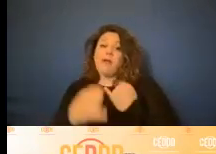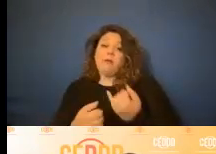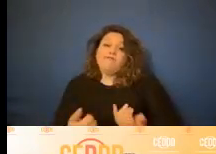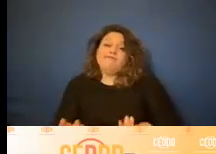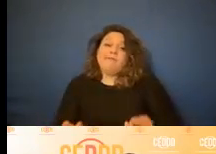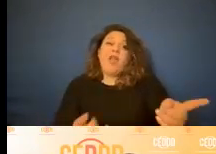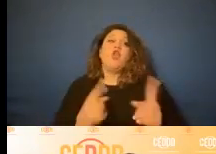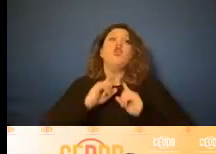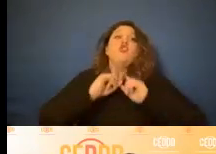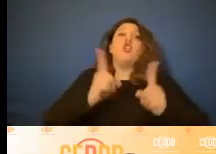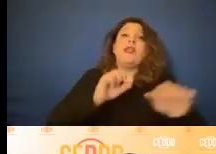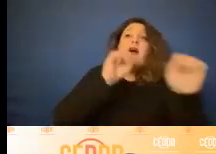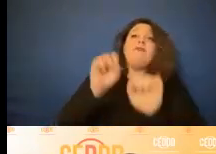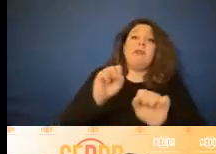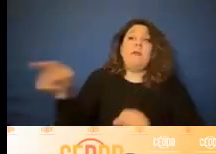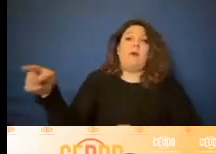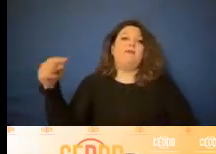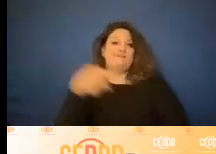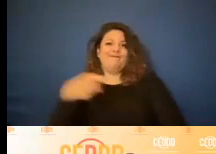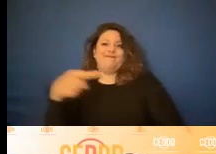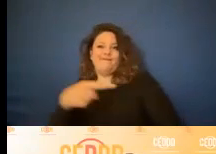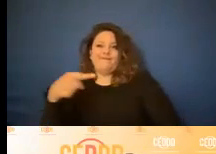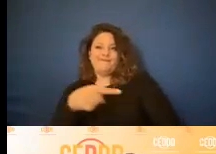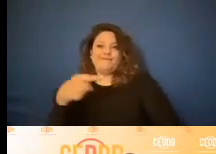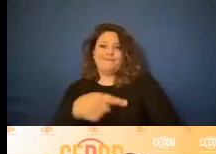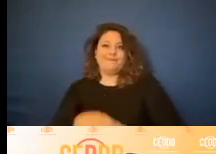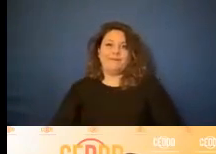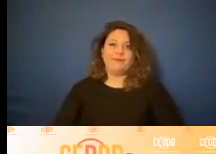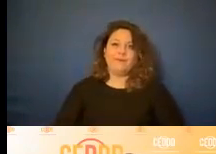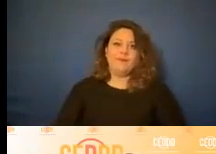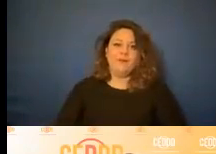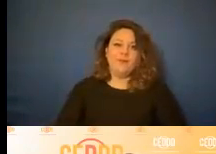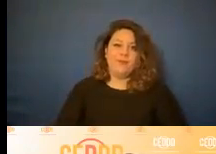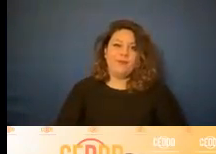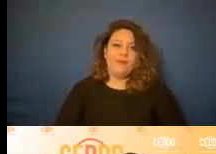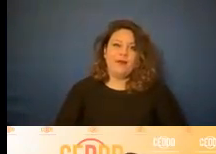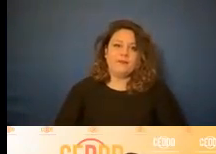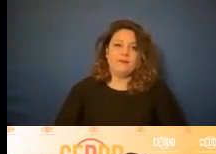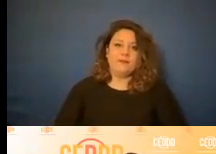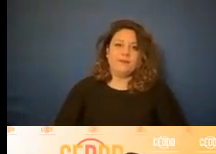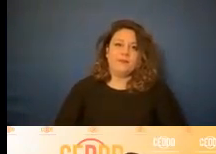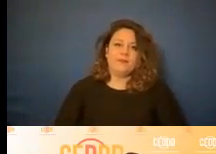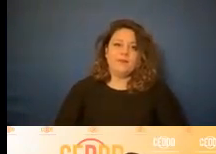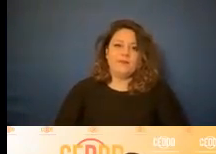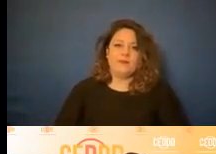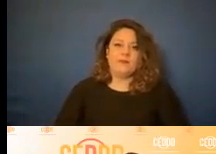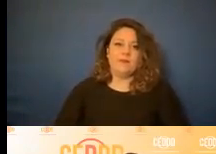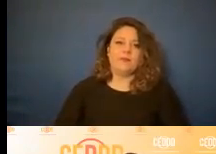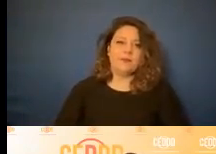atreve. Aparte de observar esta comunicación, perdón, hay que